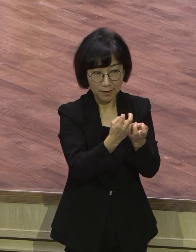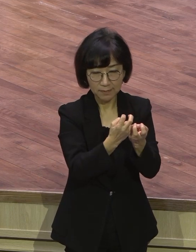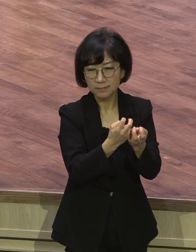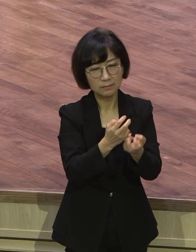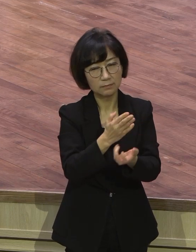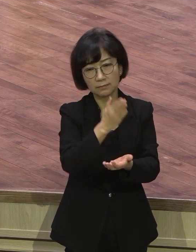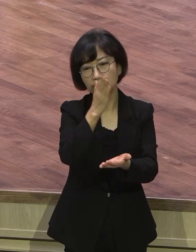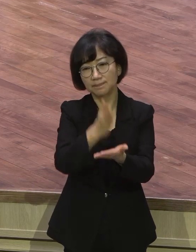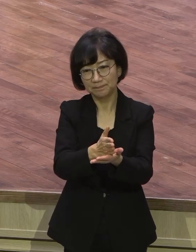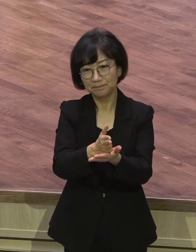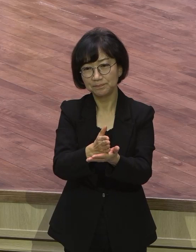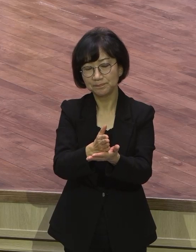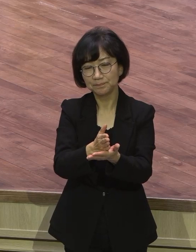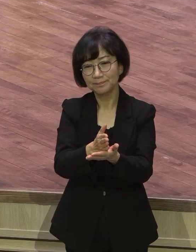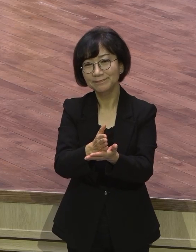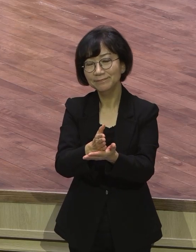아니라